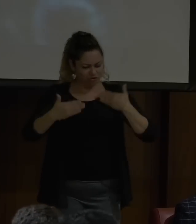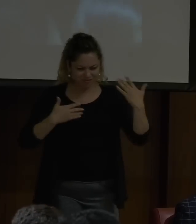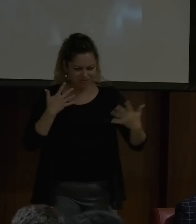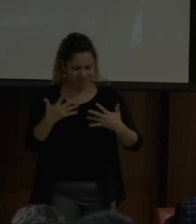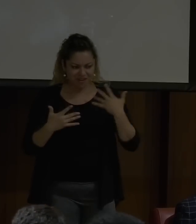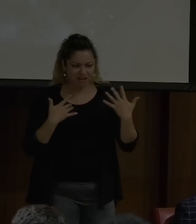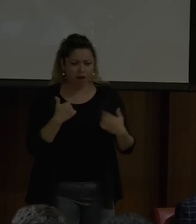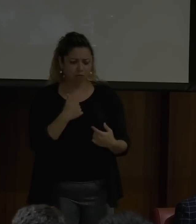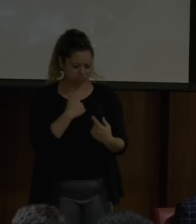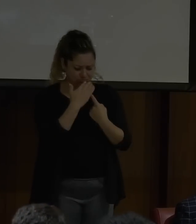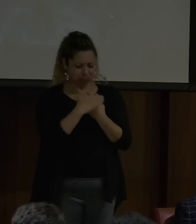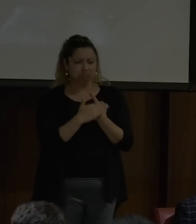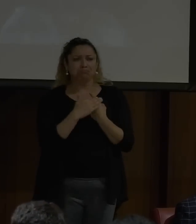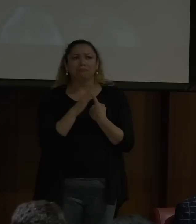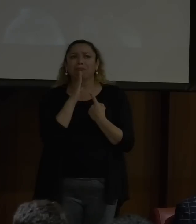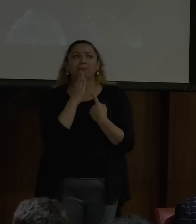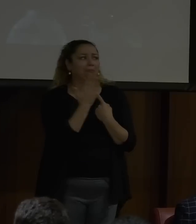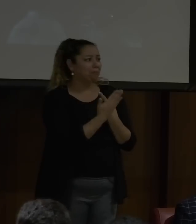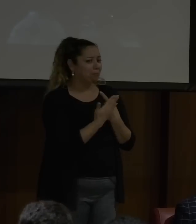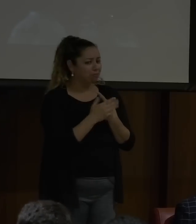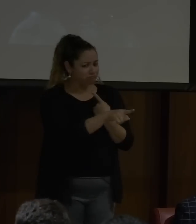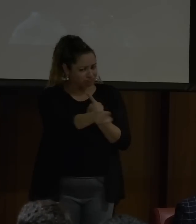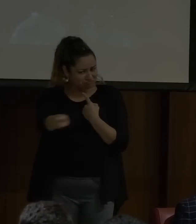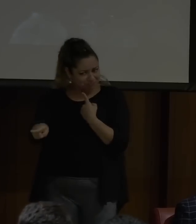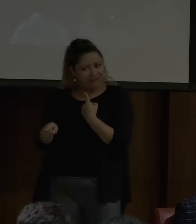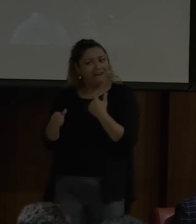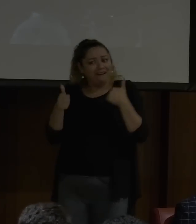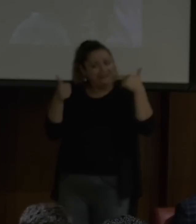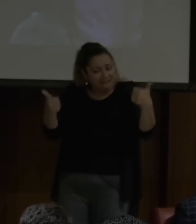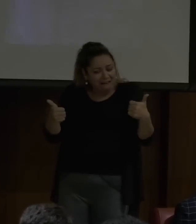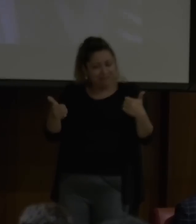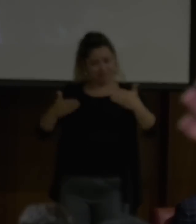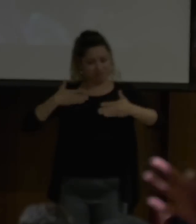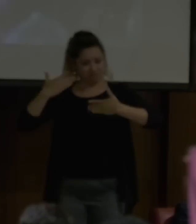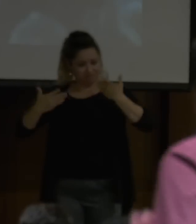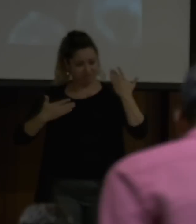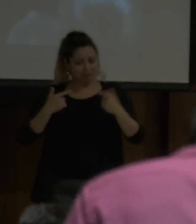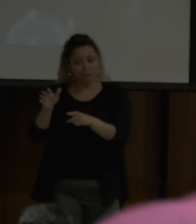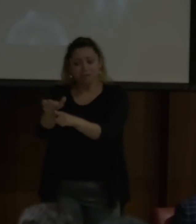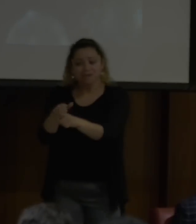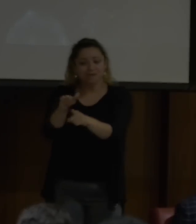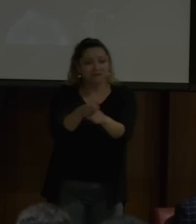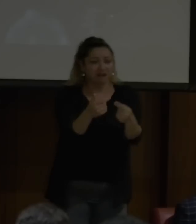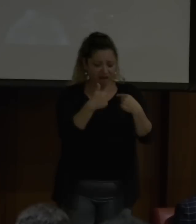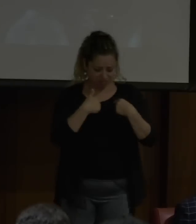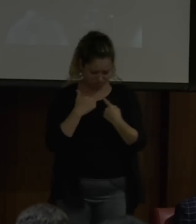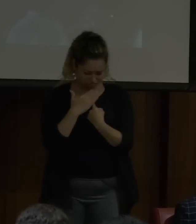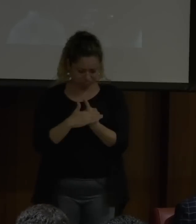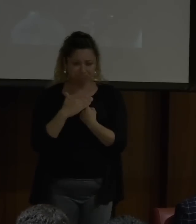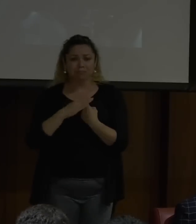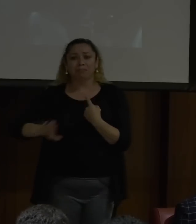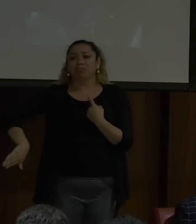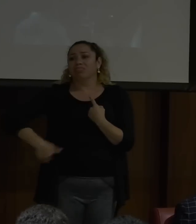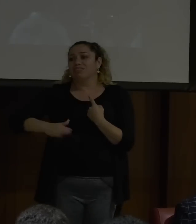me consuela nadie. Siquiera ustedes andan gozando y a mí no me